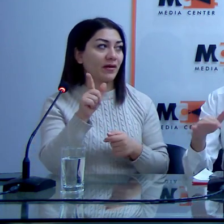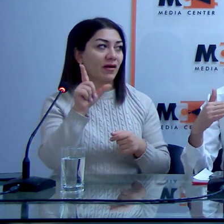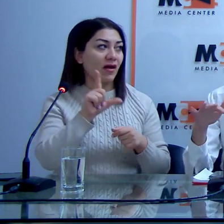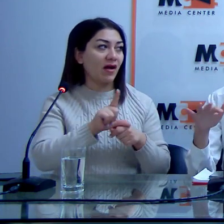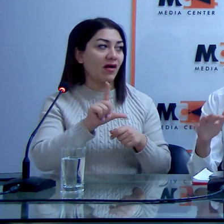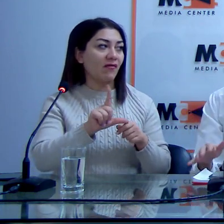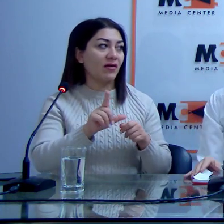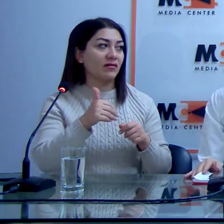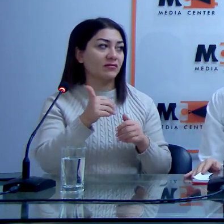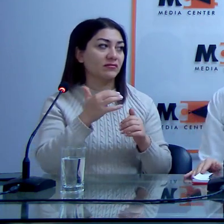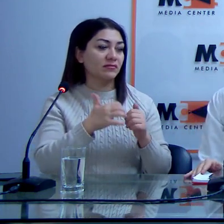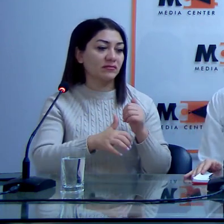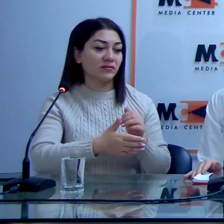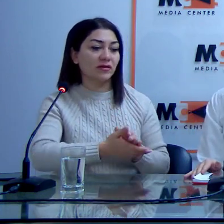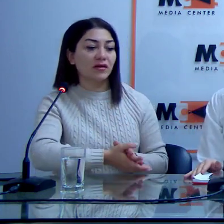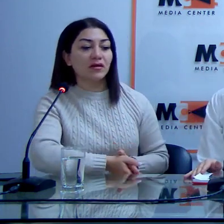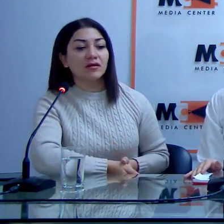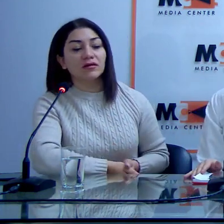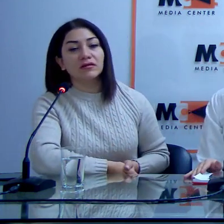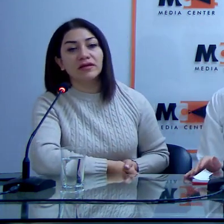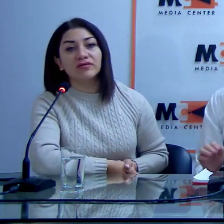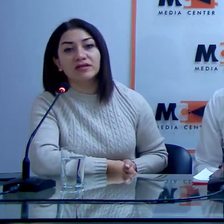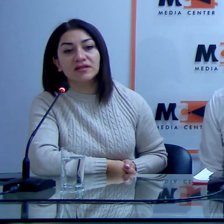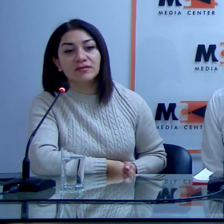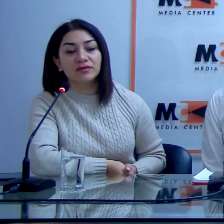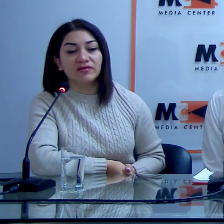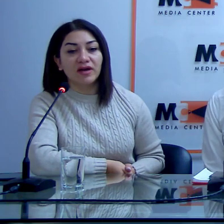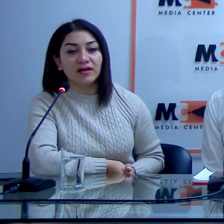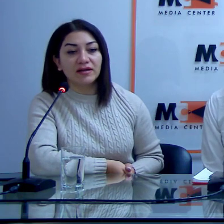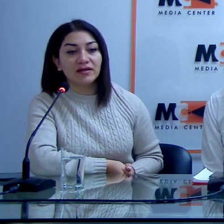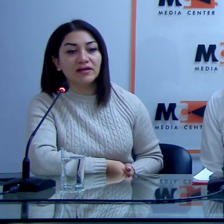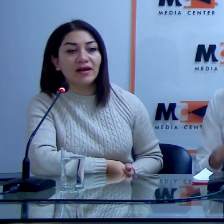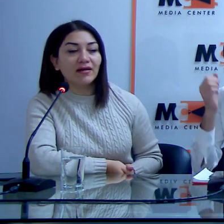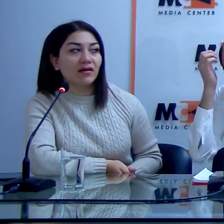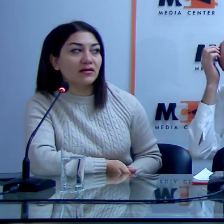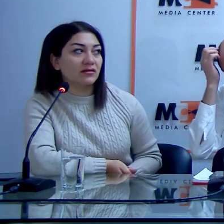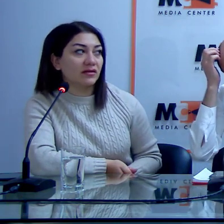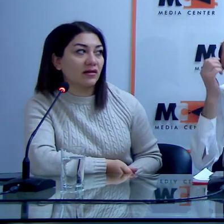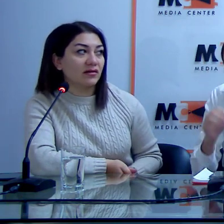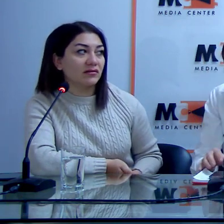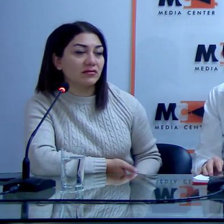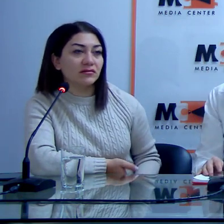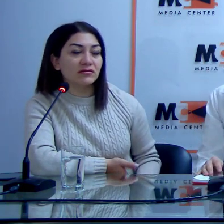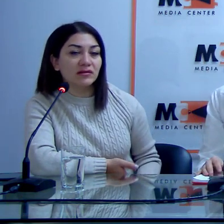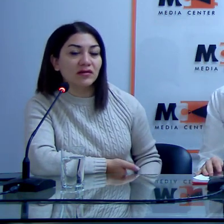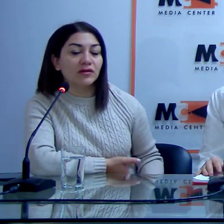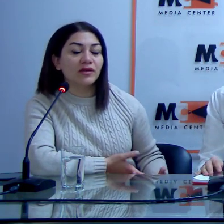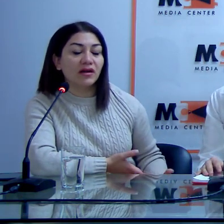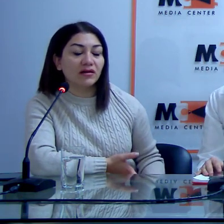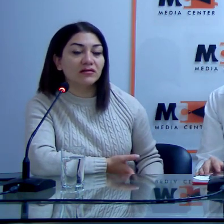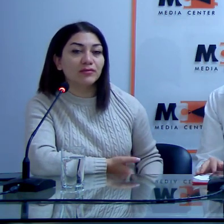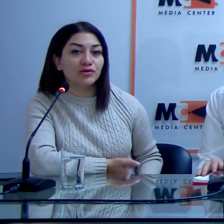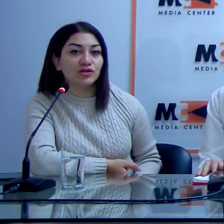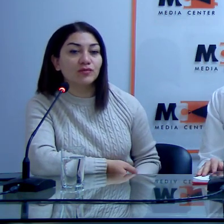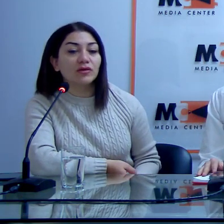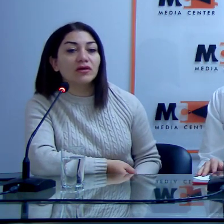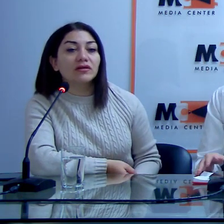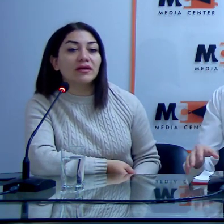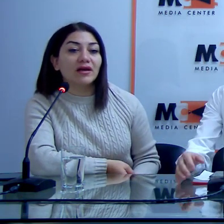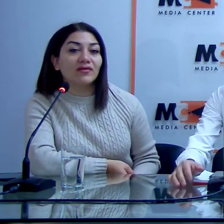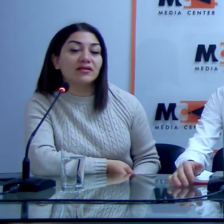դպրոցներում դոբա։ Եվ ըստ իմ տվյալների, ներառական կրթական ծրագրերում, ներառական